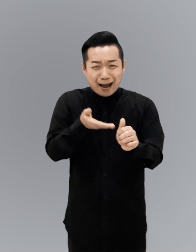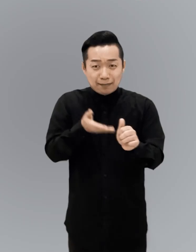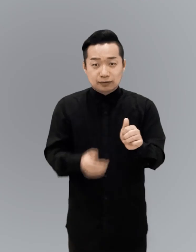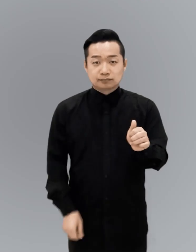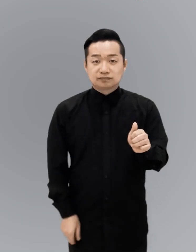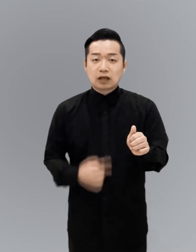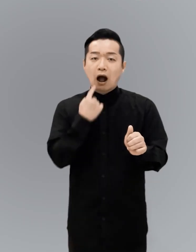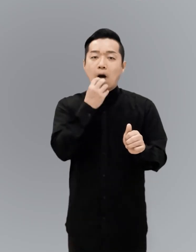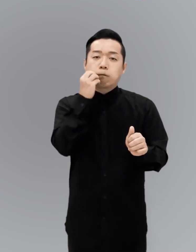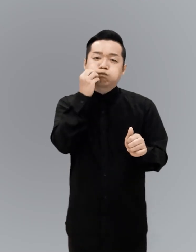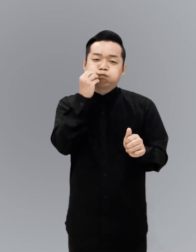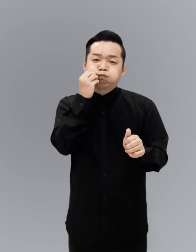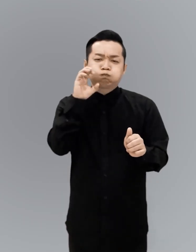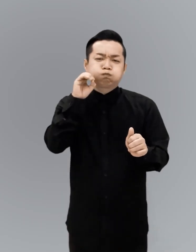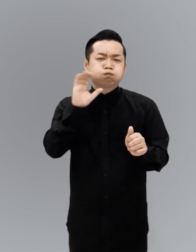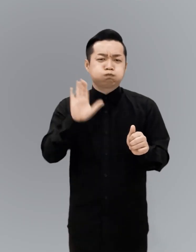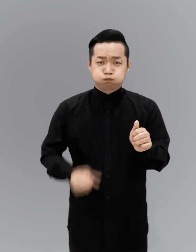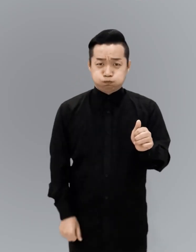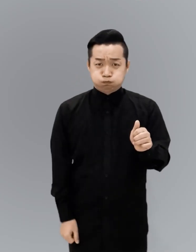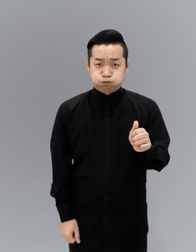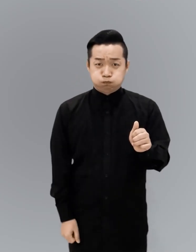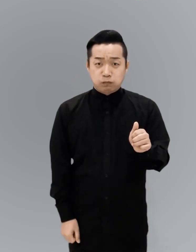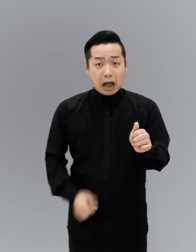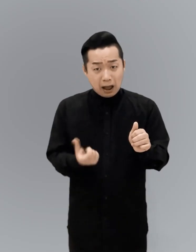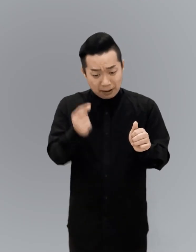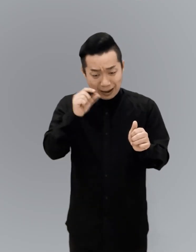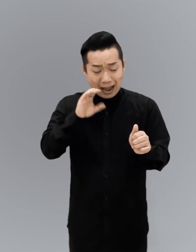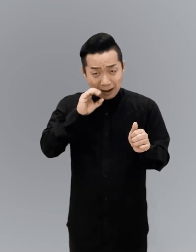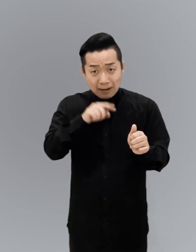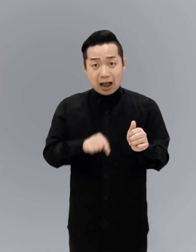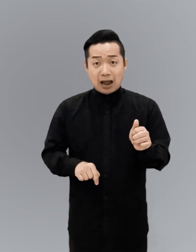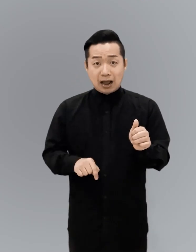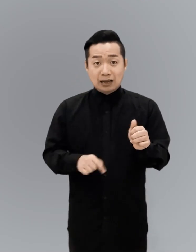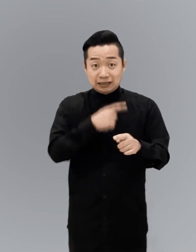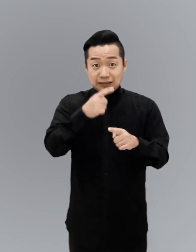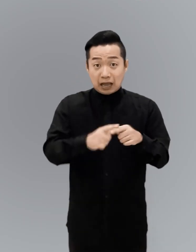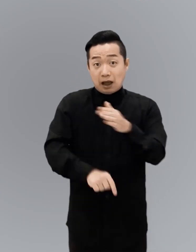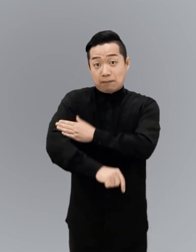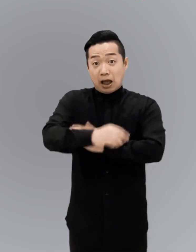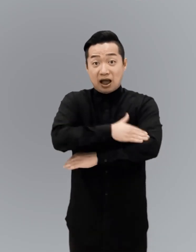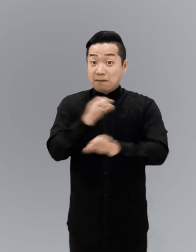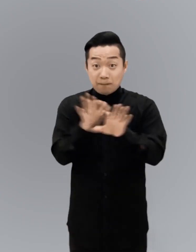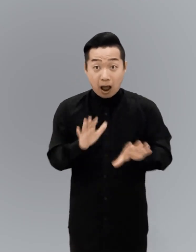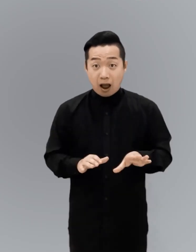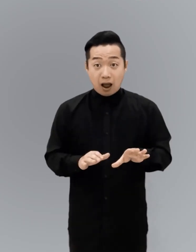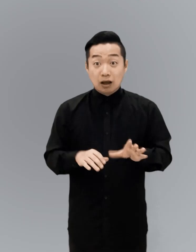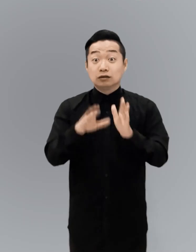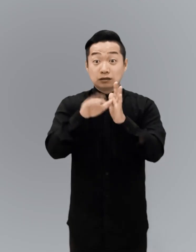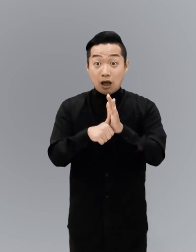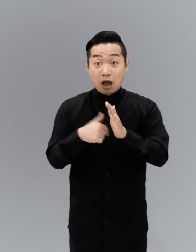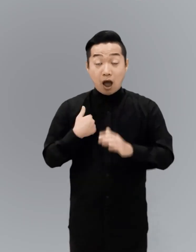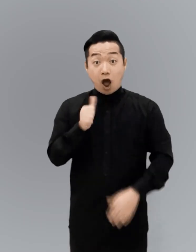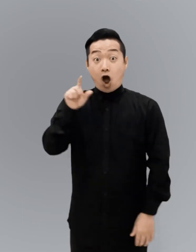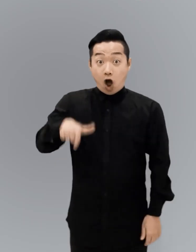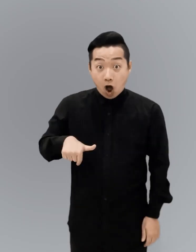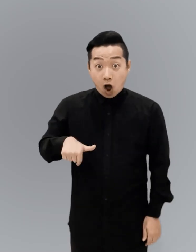막 먹이는데 그것마저도 아이가 씹질 않는 거예요. 그래서 빨리 씹어야지 너 그러다 팔 없어진다 라고 했는데 그 순간 정말